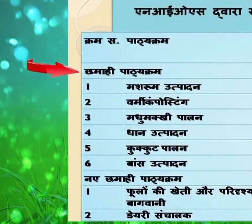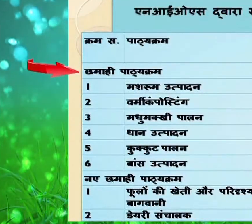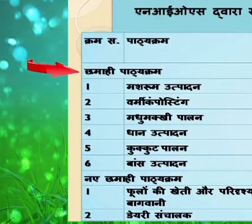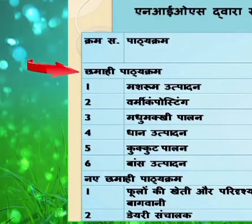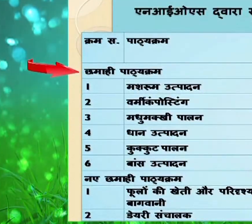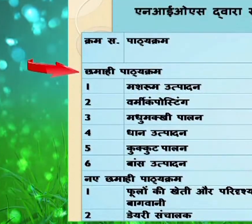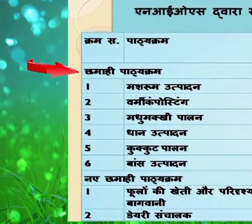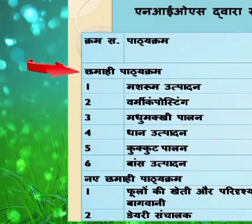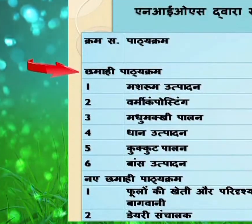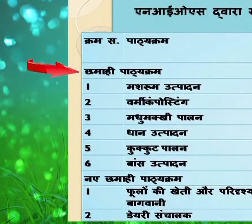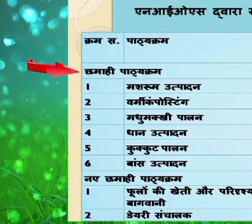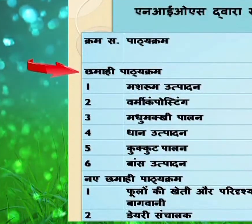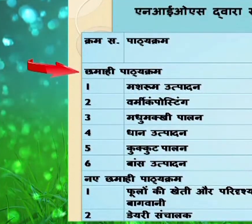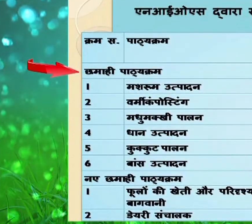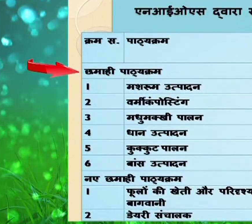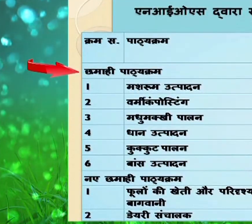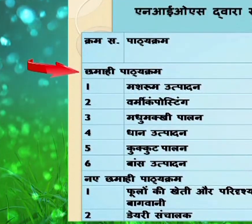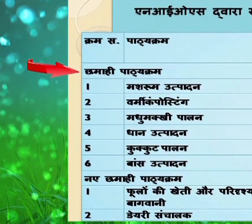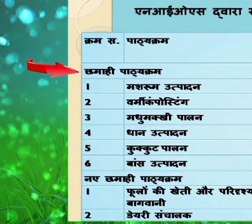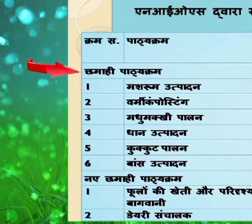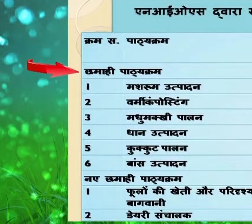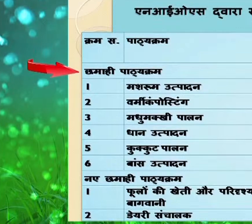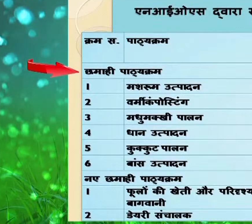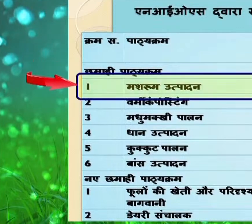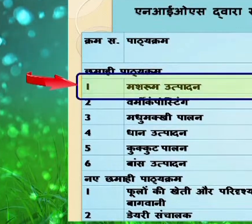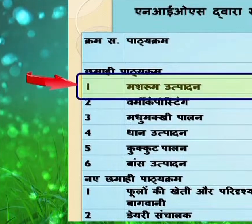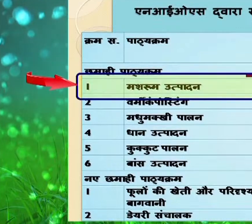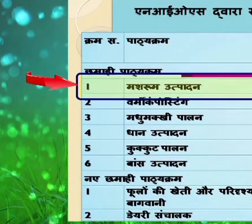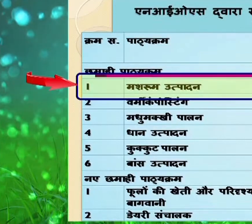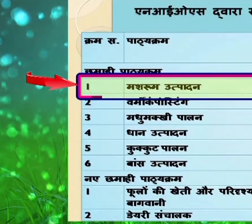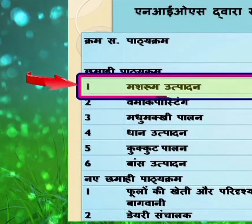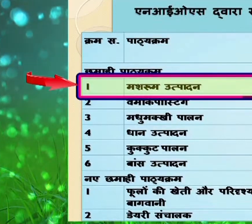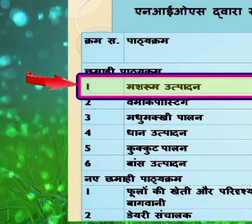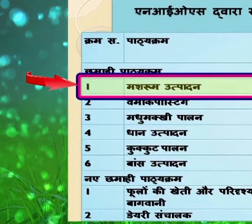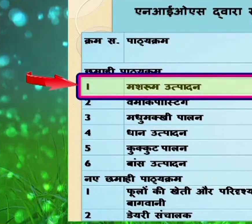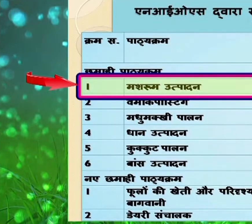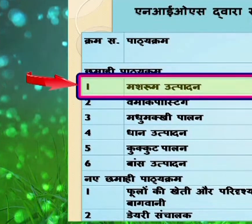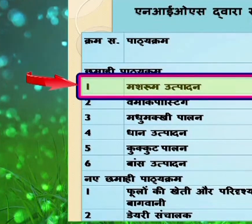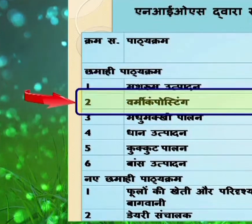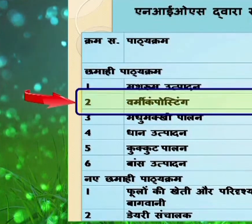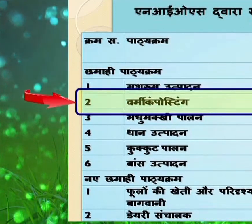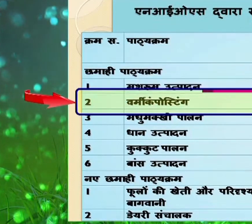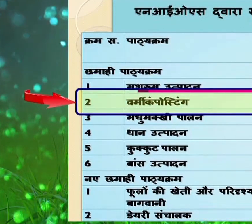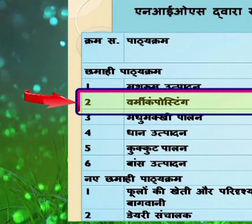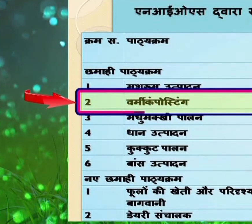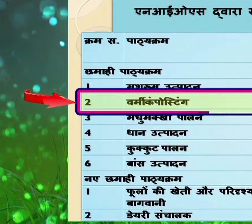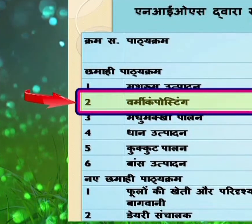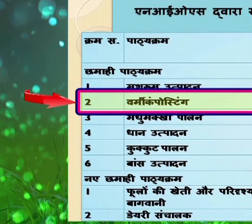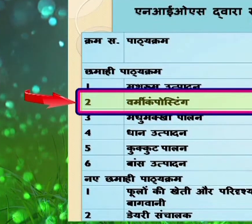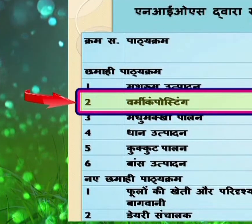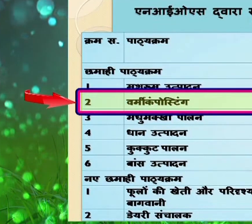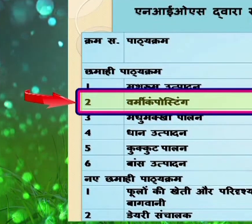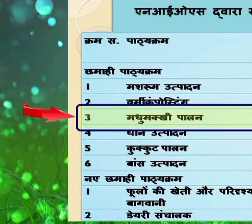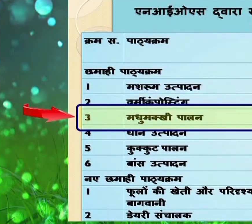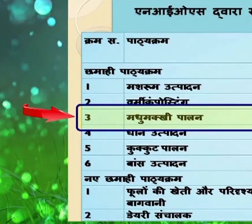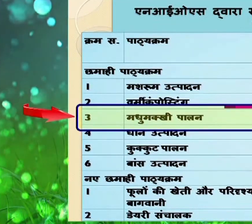वर्षीय एवं 2 वर्षीय हैं। मशरूम उत्पादन, वर्मी कंपोस्टिंग, मधुमक्खी